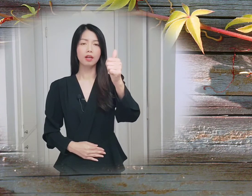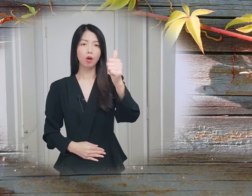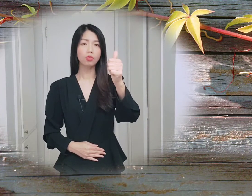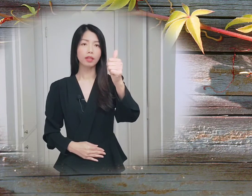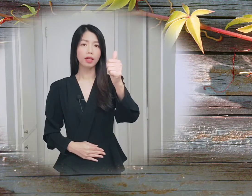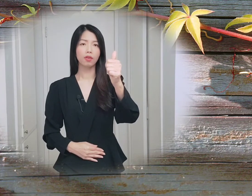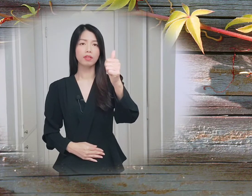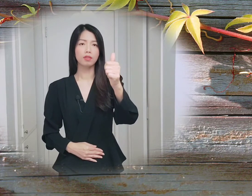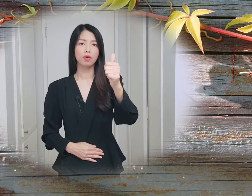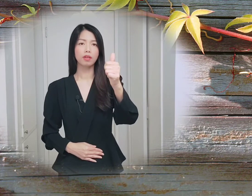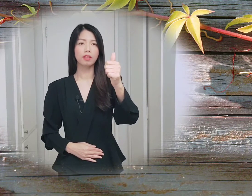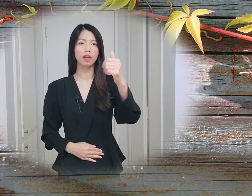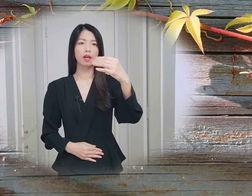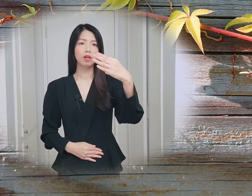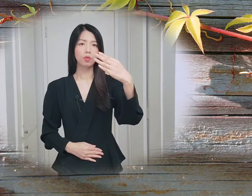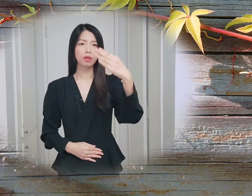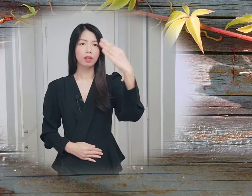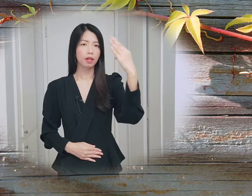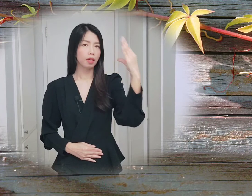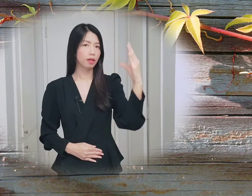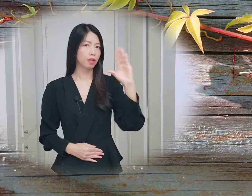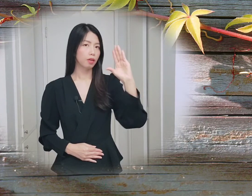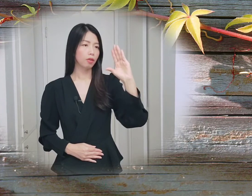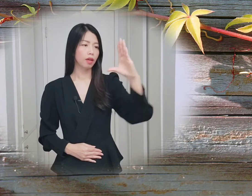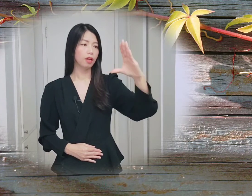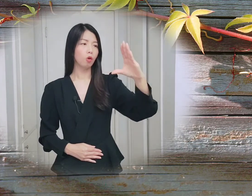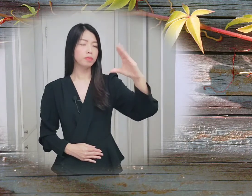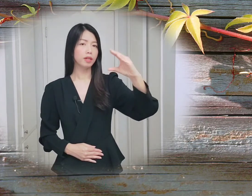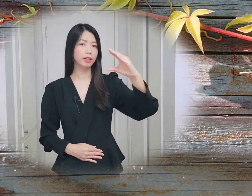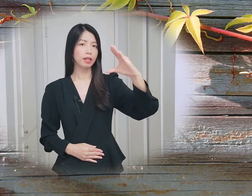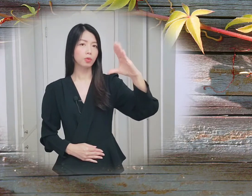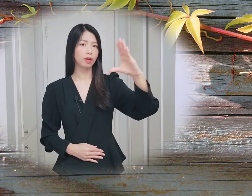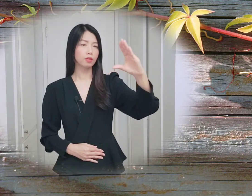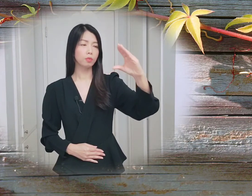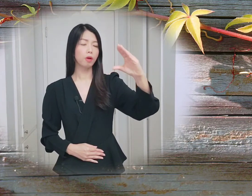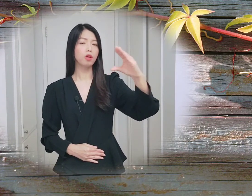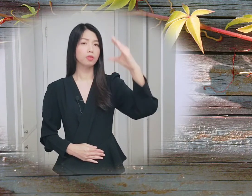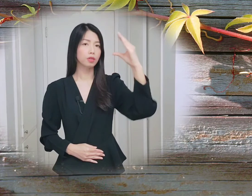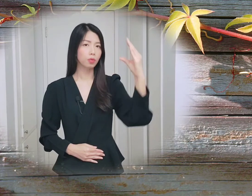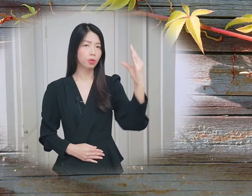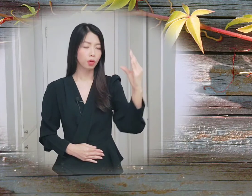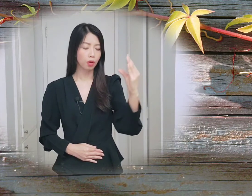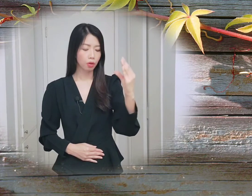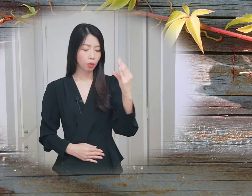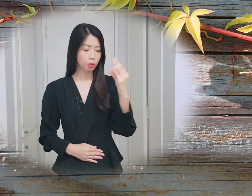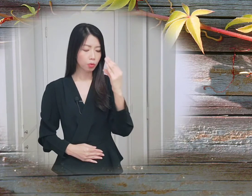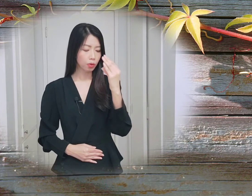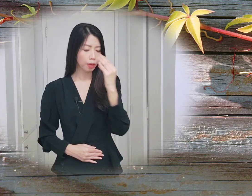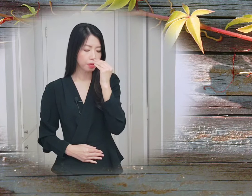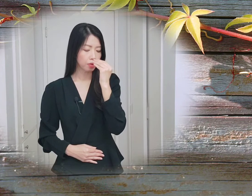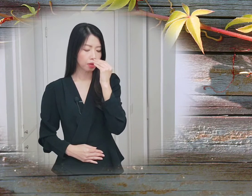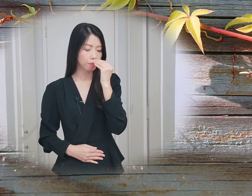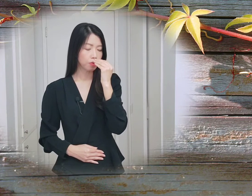거룩하신. 거룩하다라고 하는 뜻의 수어는 손을 이렇게 엄지랑 다른 손가락을 좀 벌려주시고 코